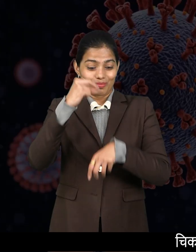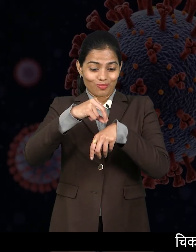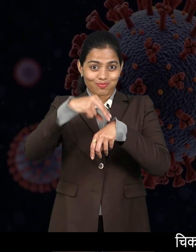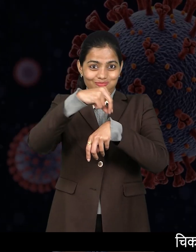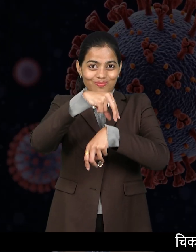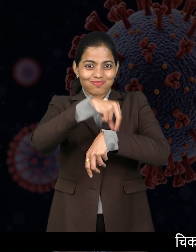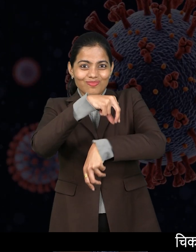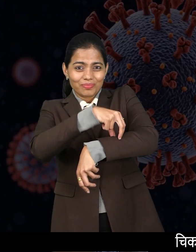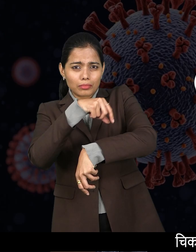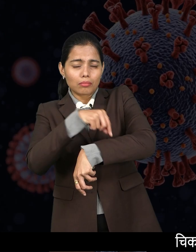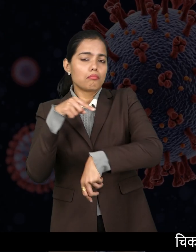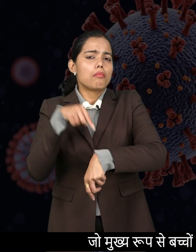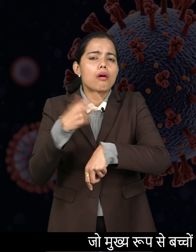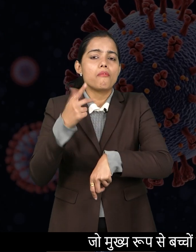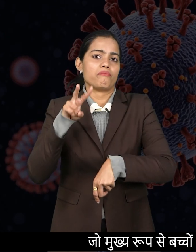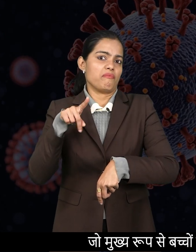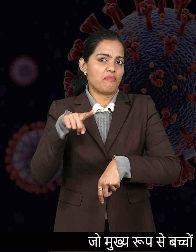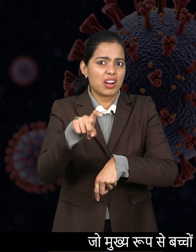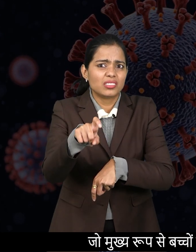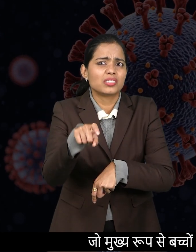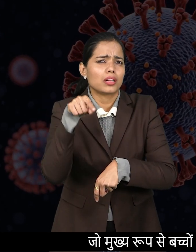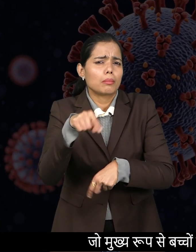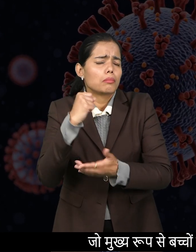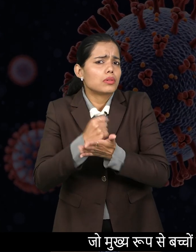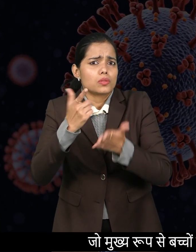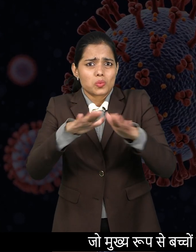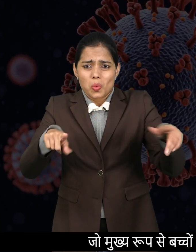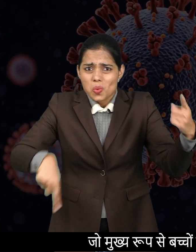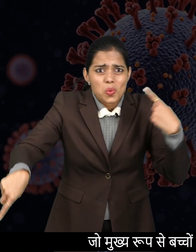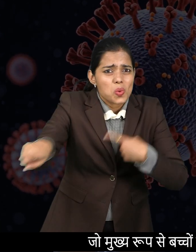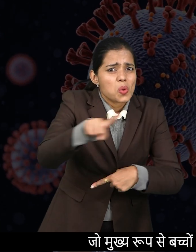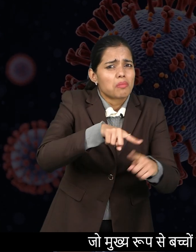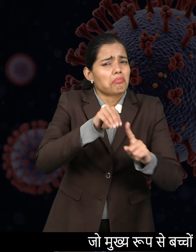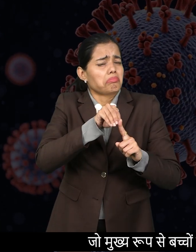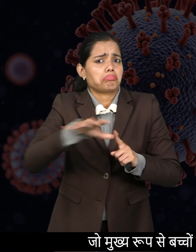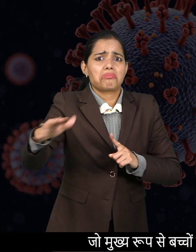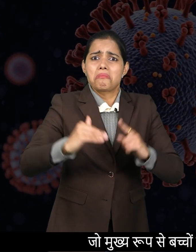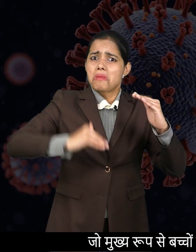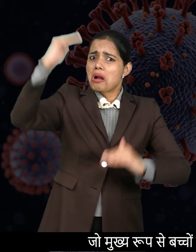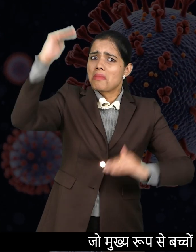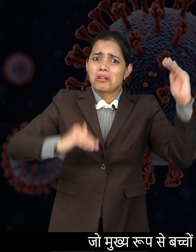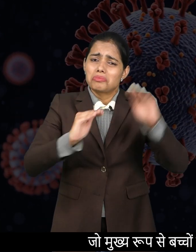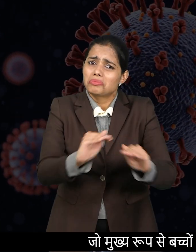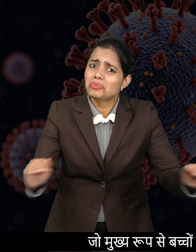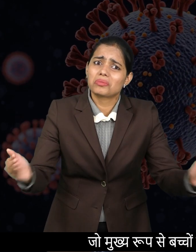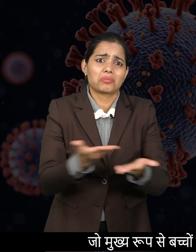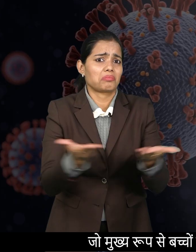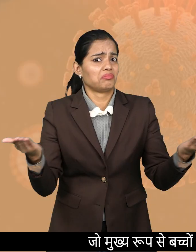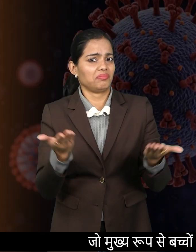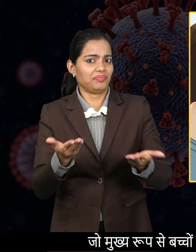चिकन पॉक्स एक वायरल बीमारी है जो मुख्य रूप से बच्चों पर असर करती है, पर बड़ों को भी हो सकती है।